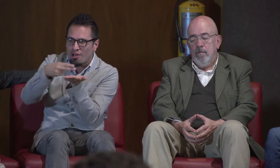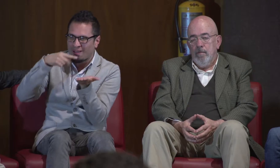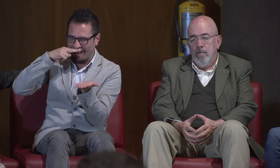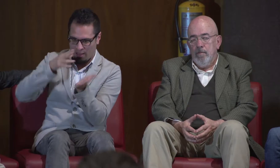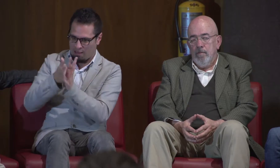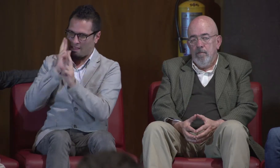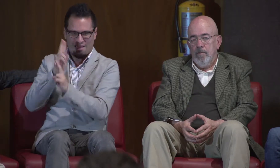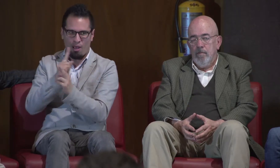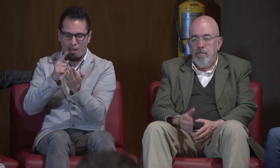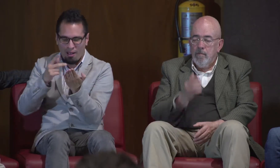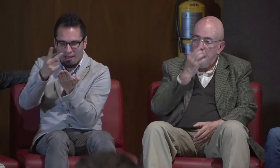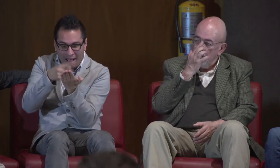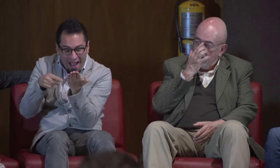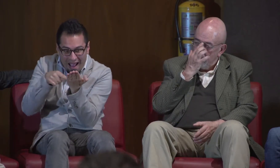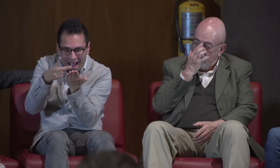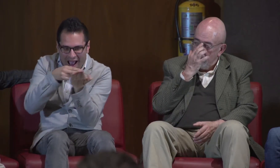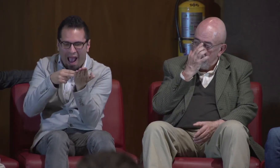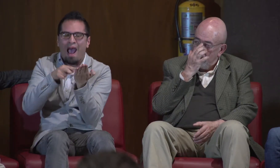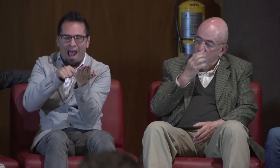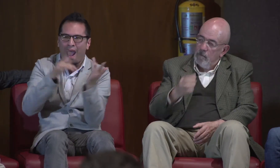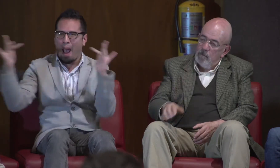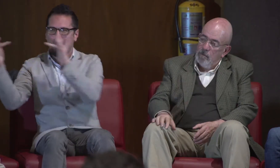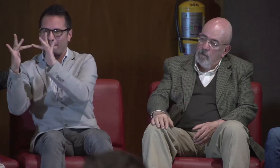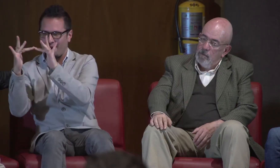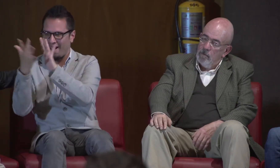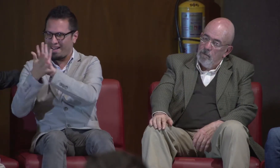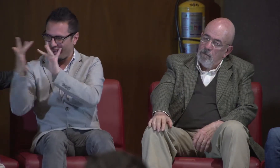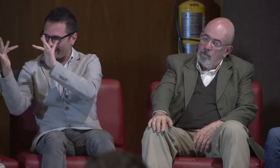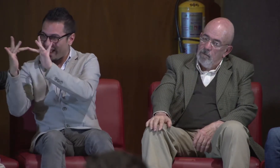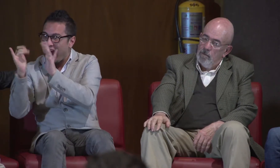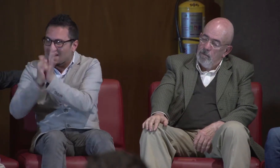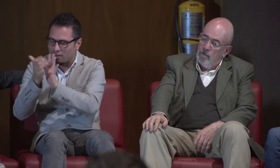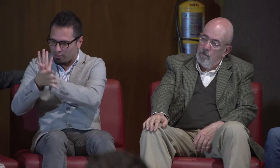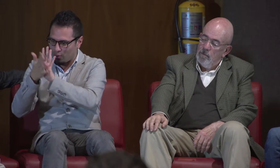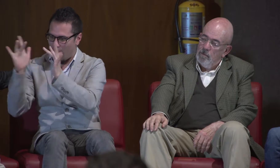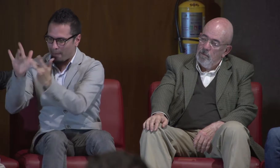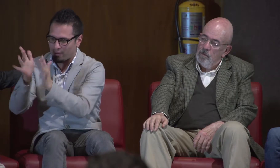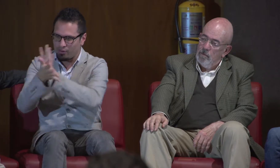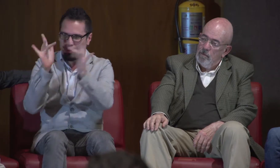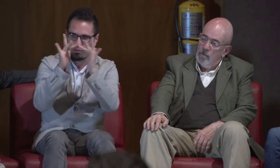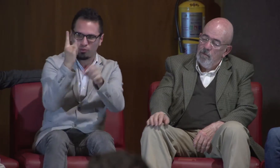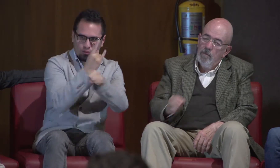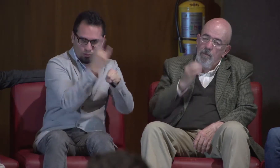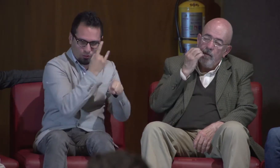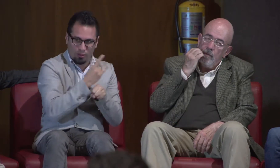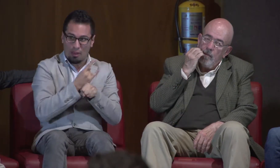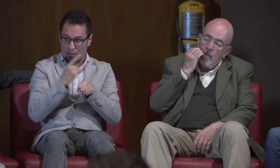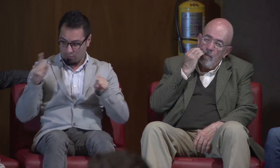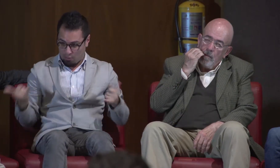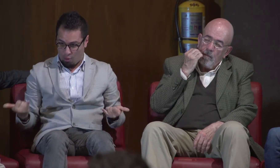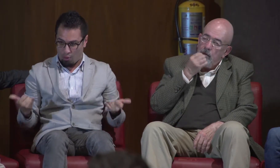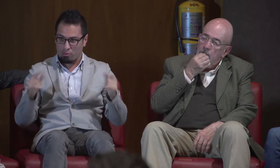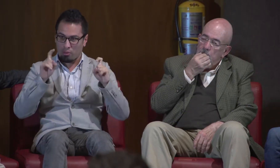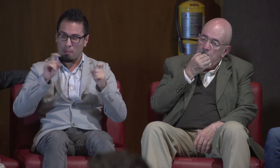tal vez estamos hablando de otra cosa y que podría ser una situación distinta, pero realmente aplicaba esta seña para lo que se